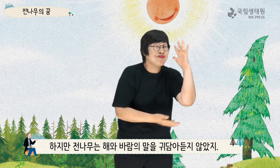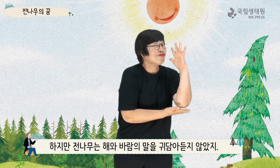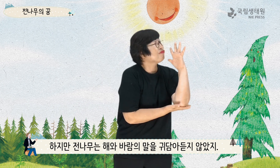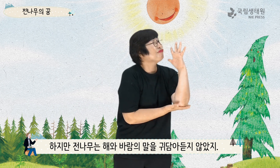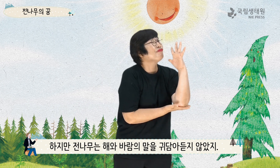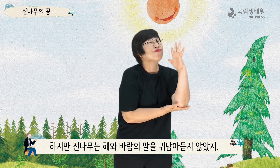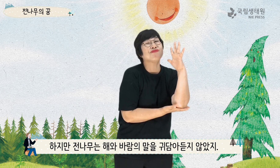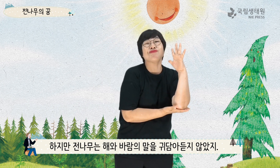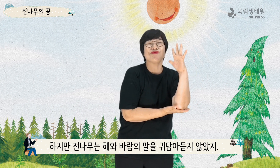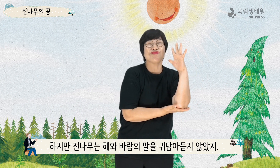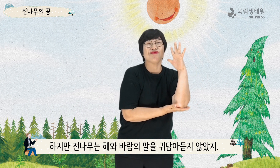않았지.